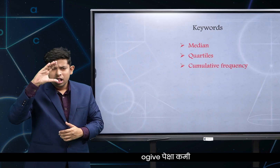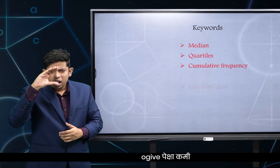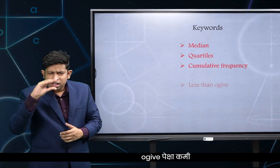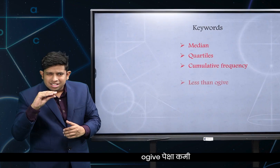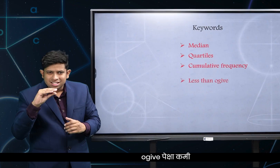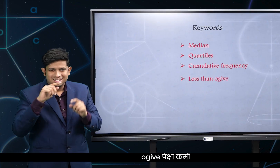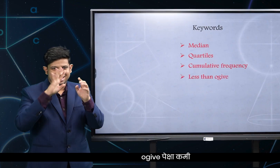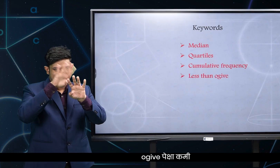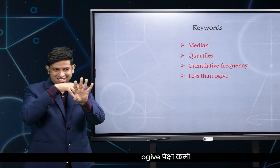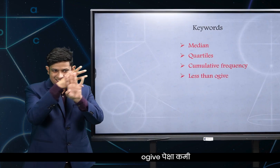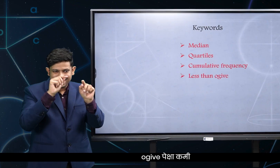ऑगिव्हपेक्षा कमी,